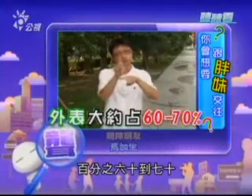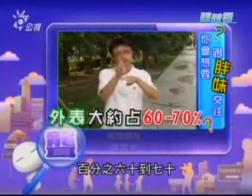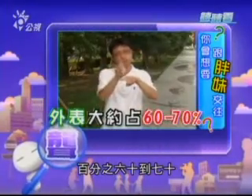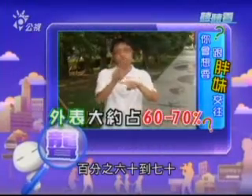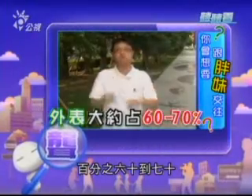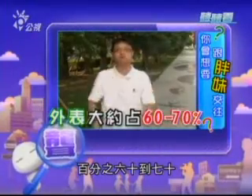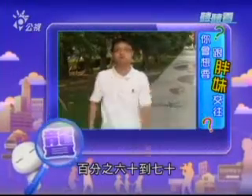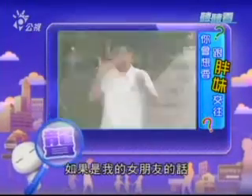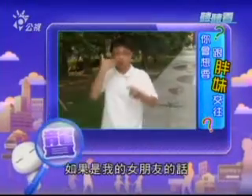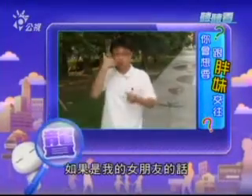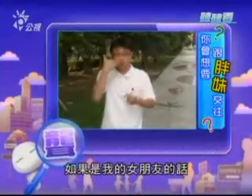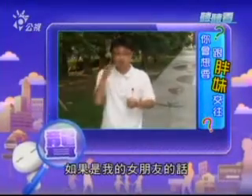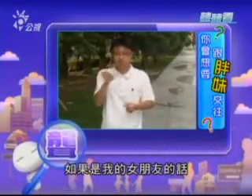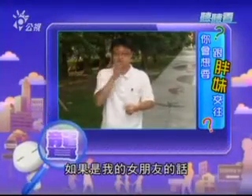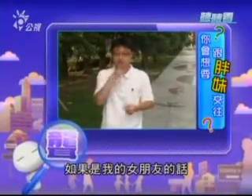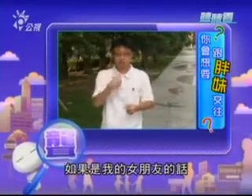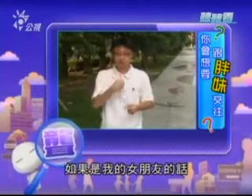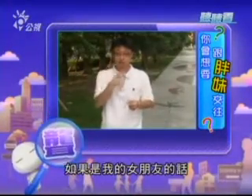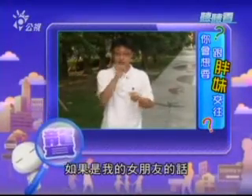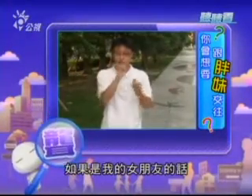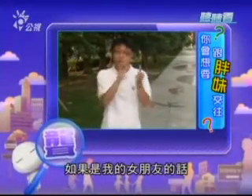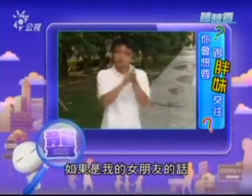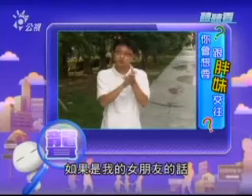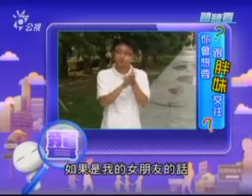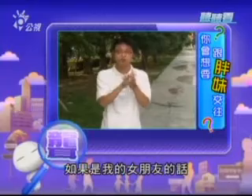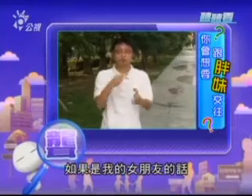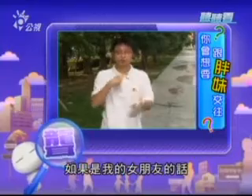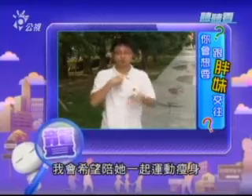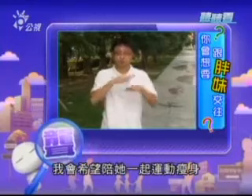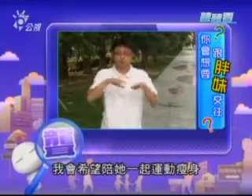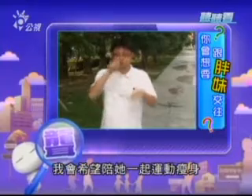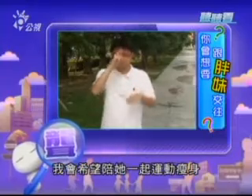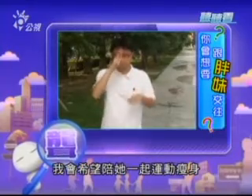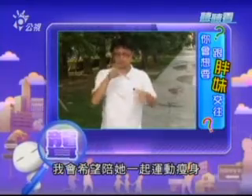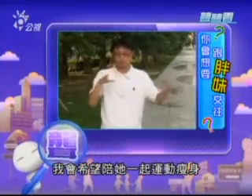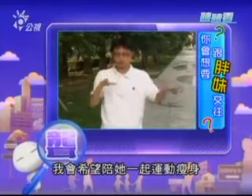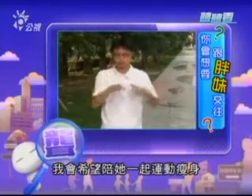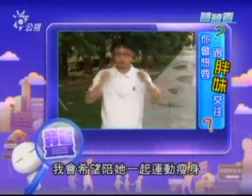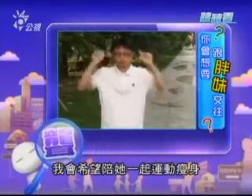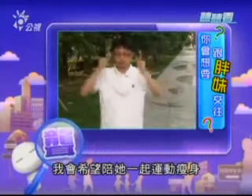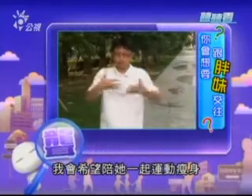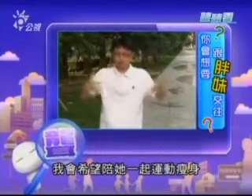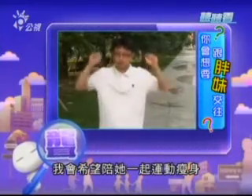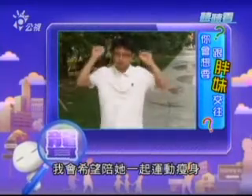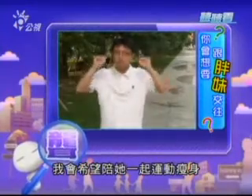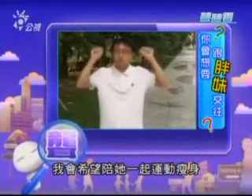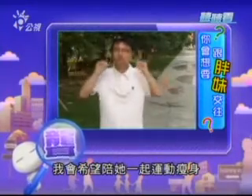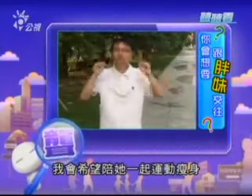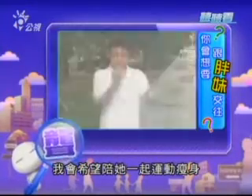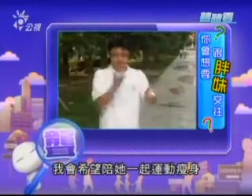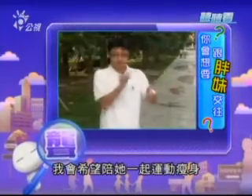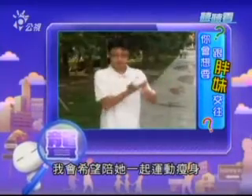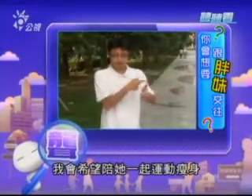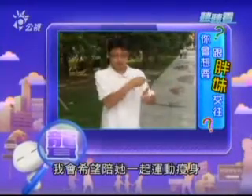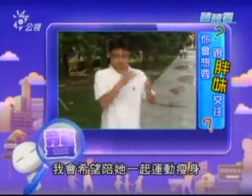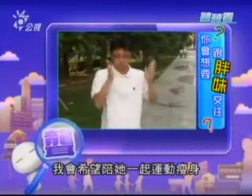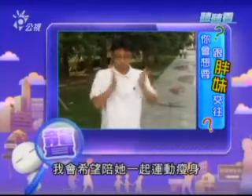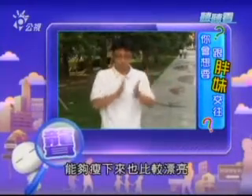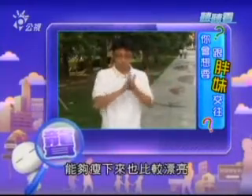60%-70%。如果是我的女朋友的话，我会希望陪她一起运动瘦身，能